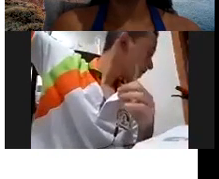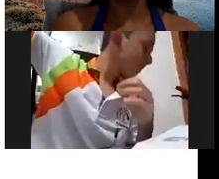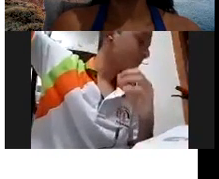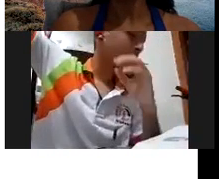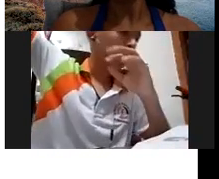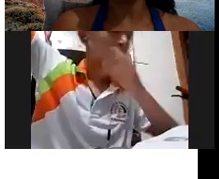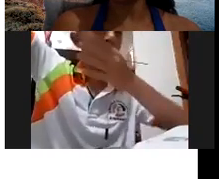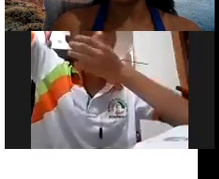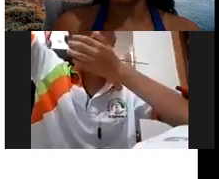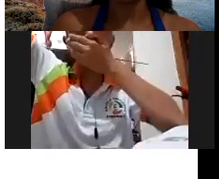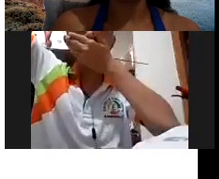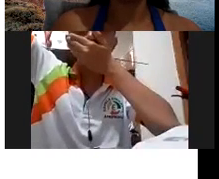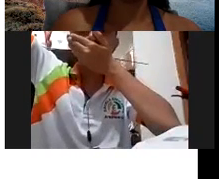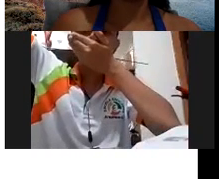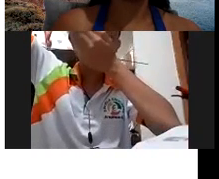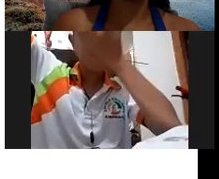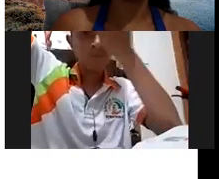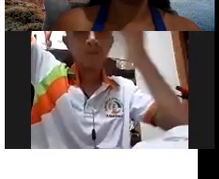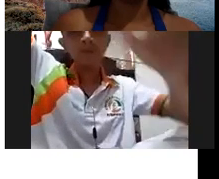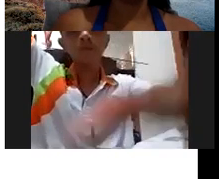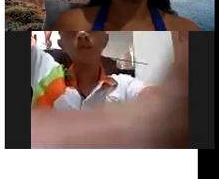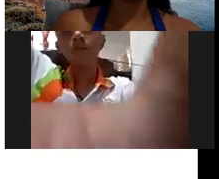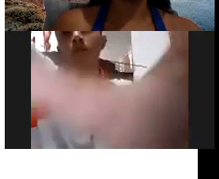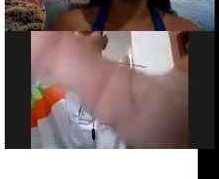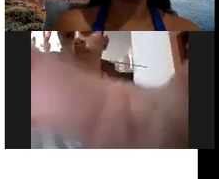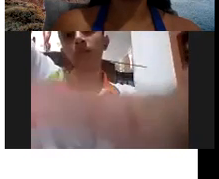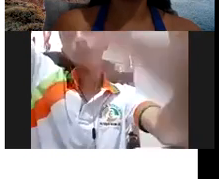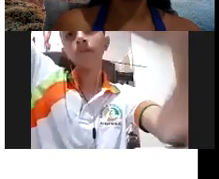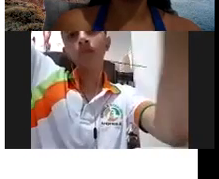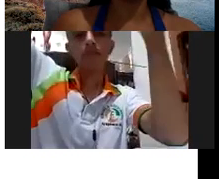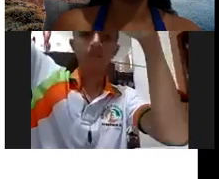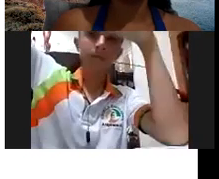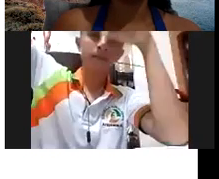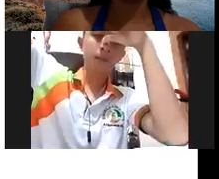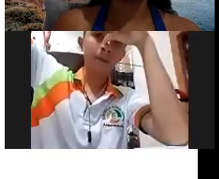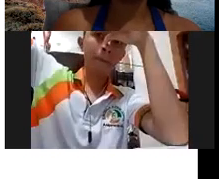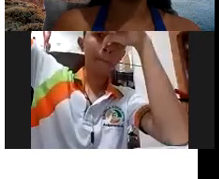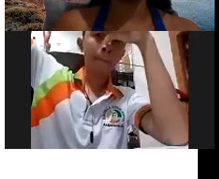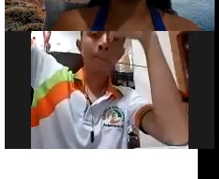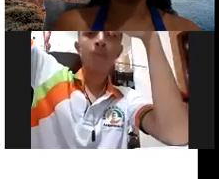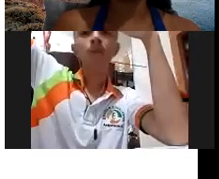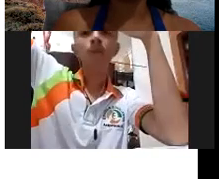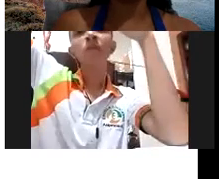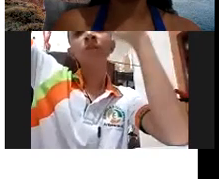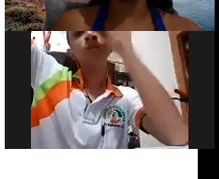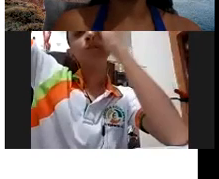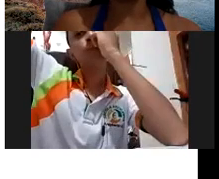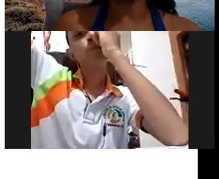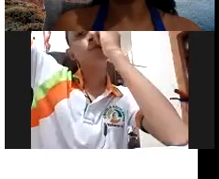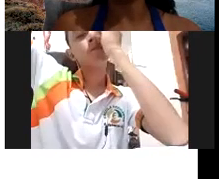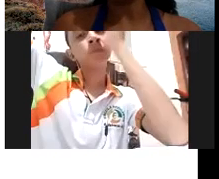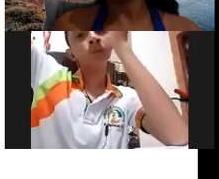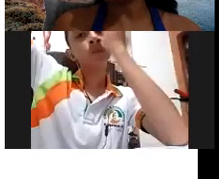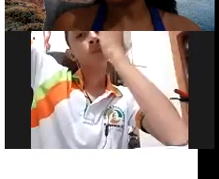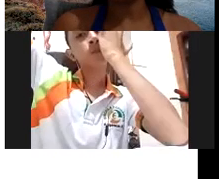o o oxigênio certo e aqui a gente tinha ou sozinho só que depois ele aparece aqui